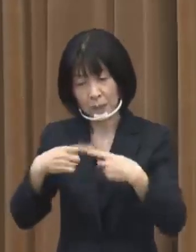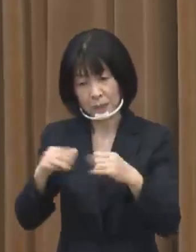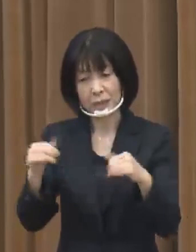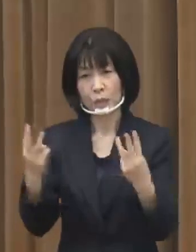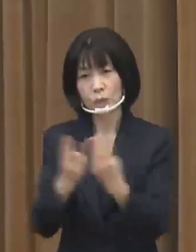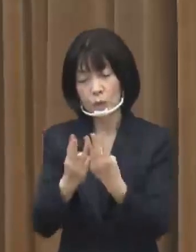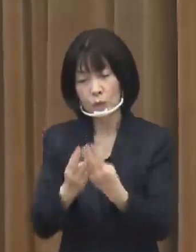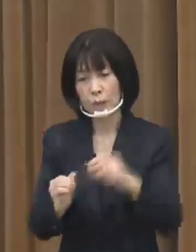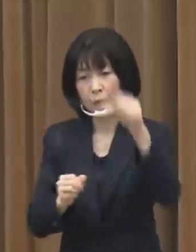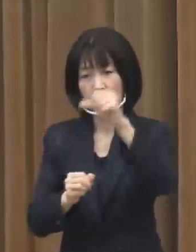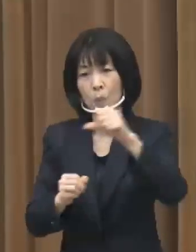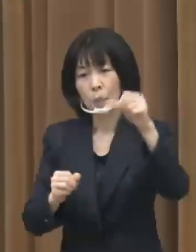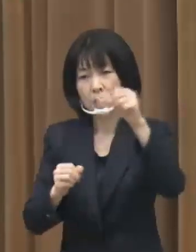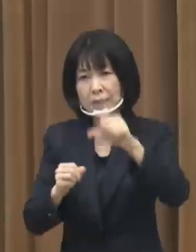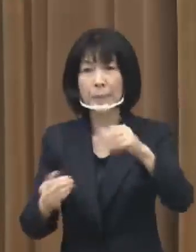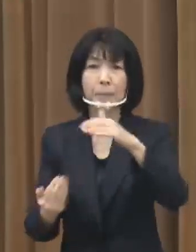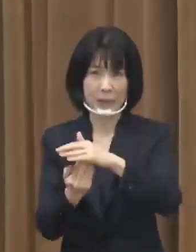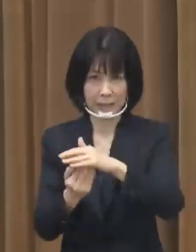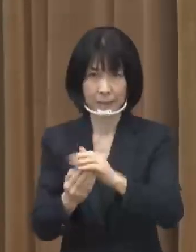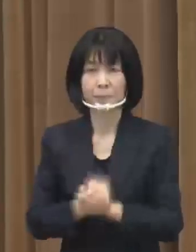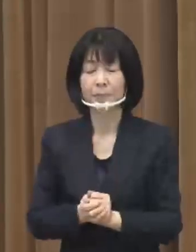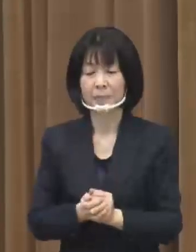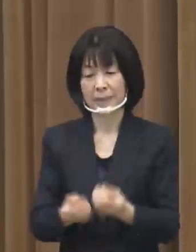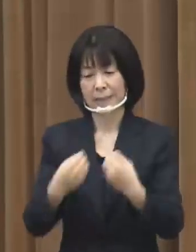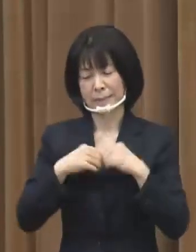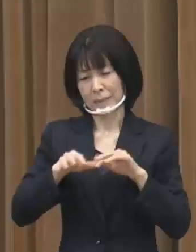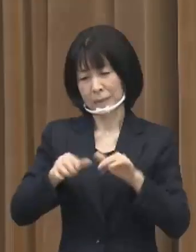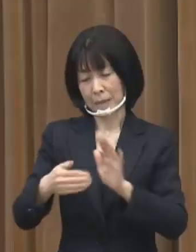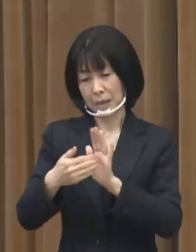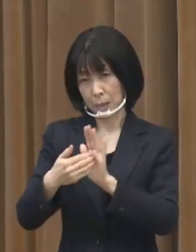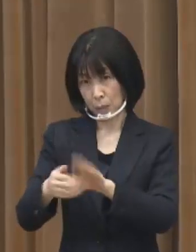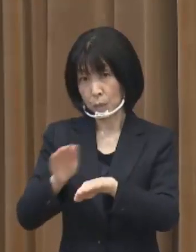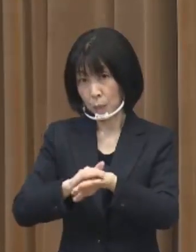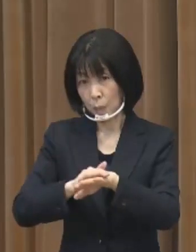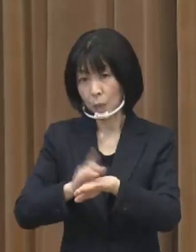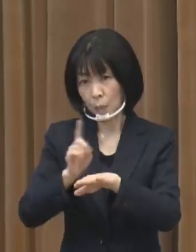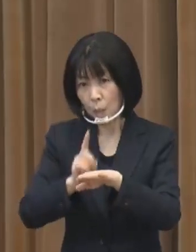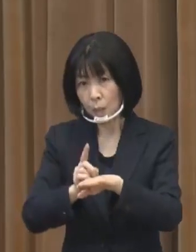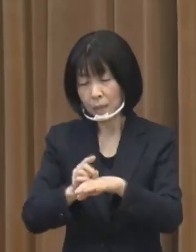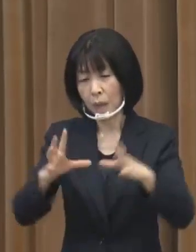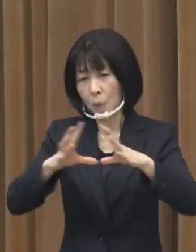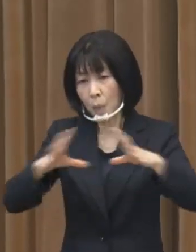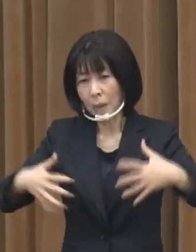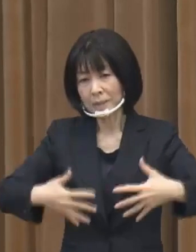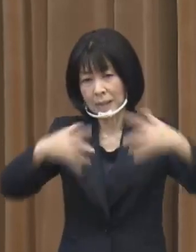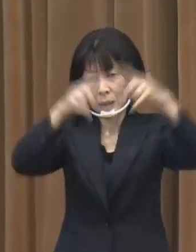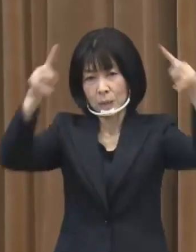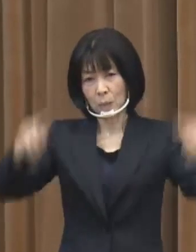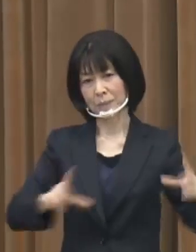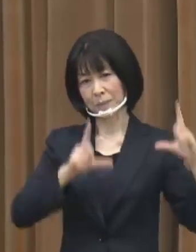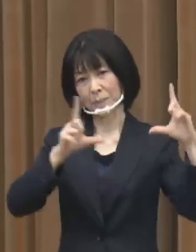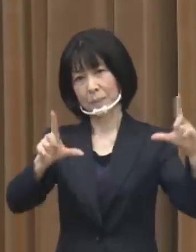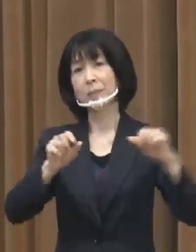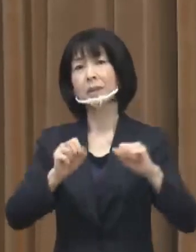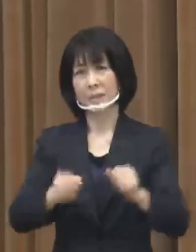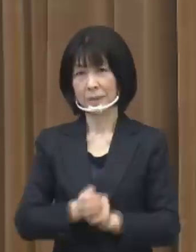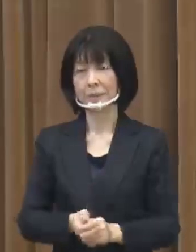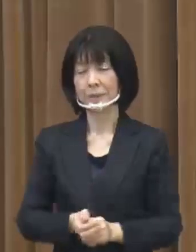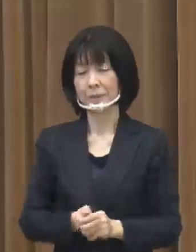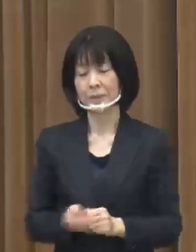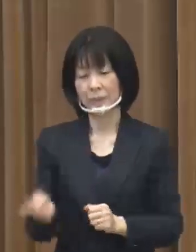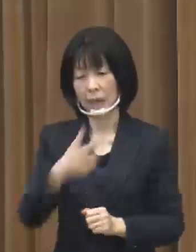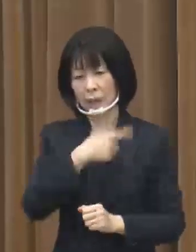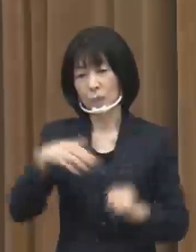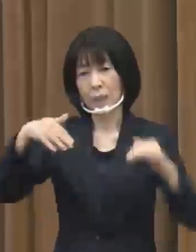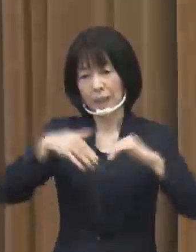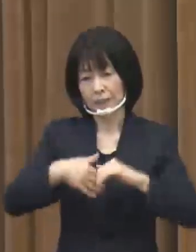数を5000人に制限するほか、感染拡大防止対策を大型映像装置に掲示します。熊谷の